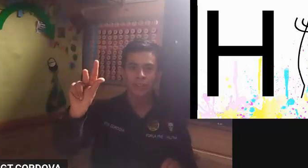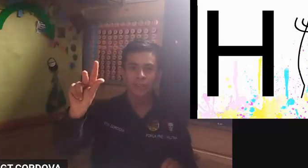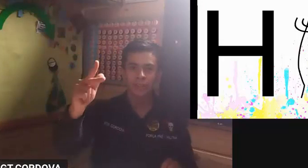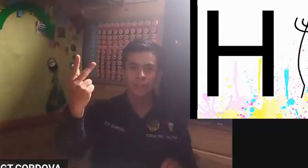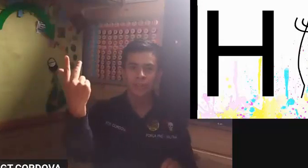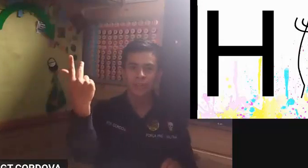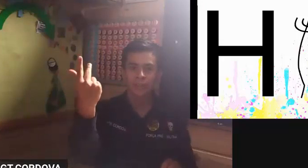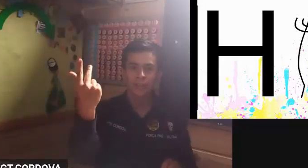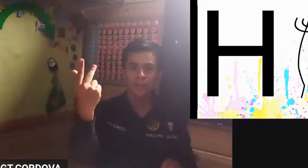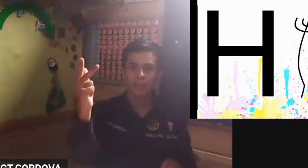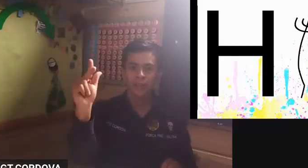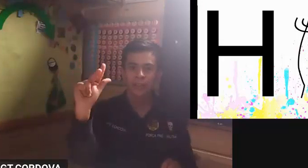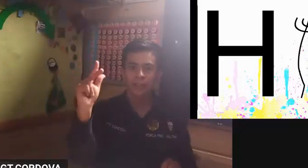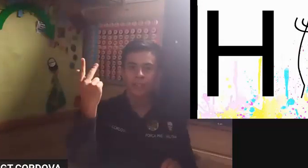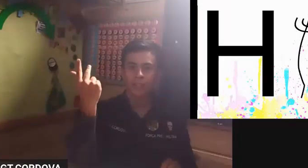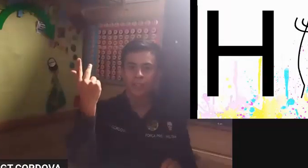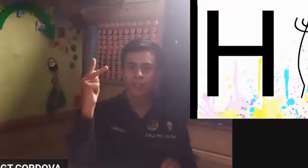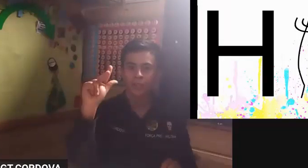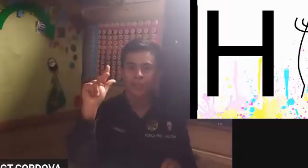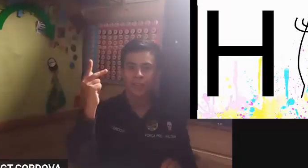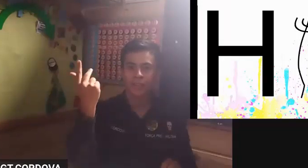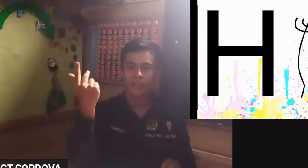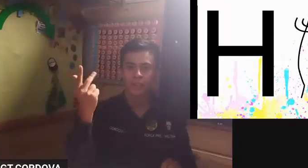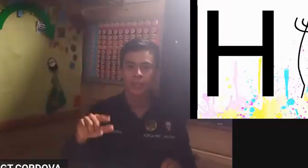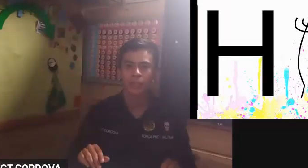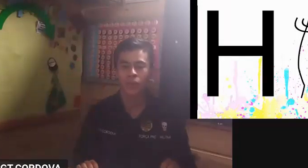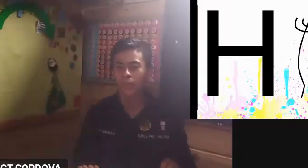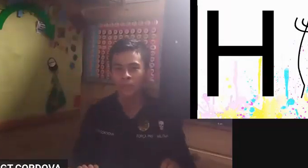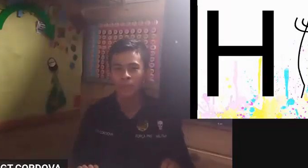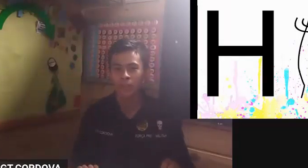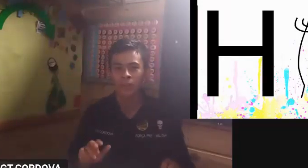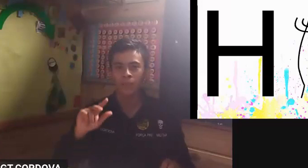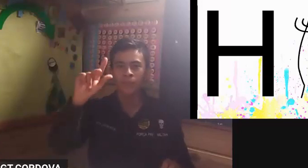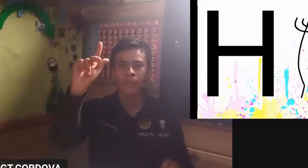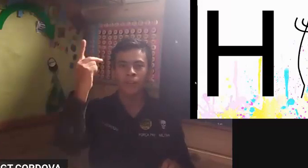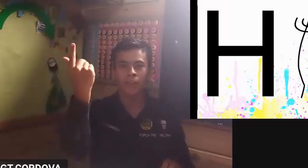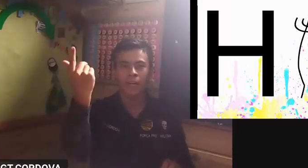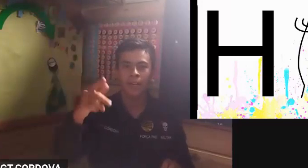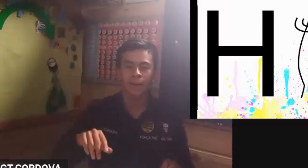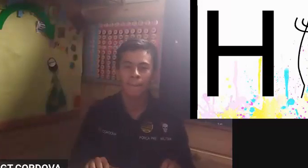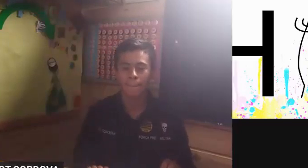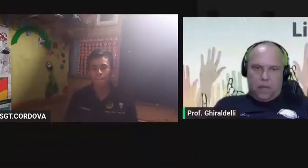assim e inverte. A gente faz esse movimento, só um movimento só. Então, ó, H.